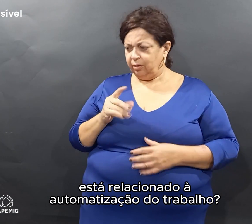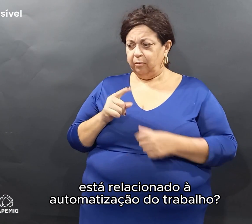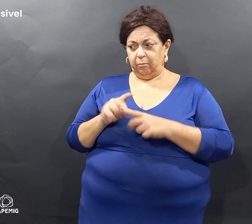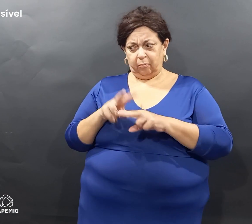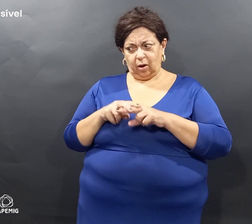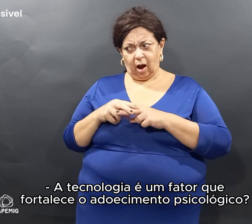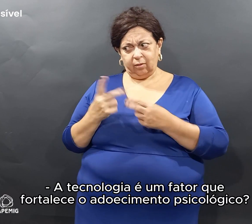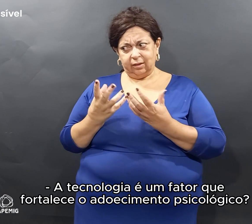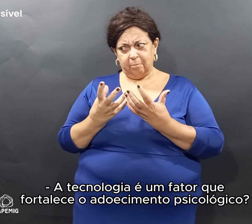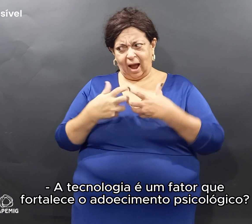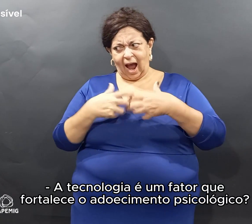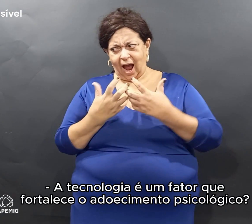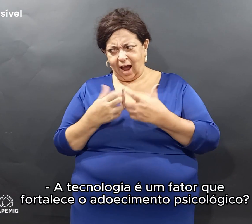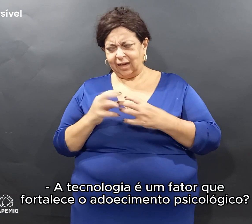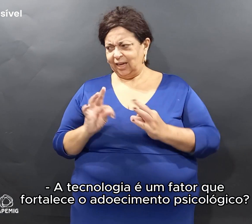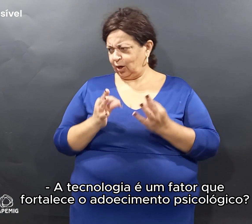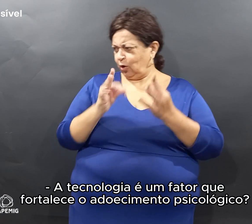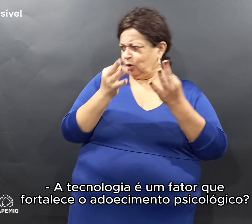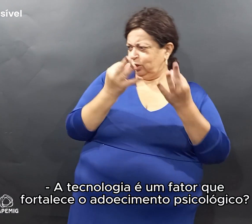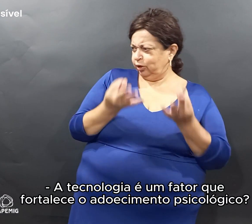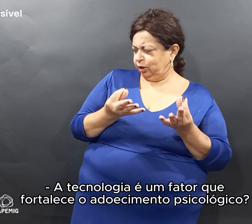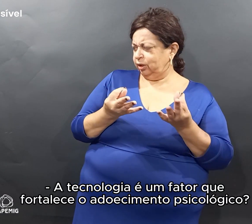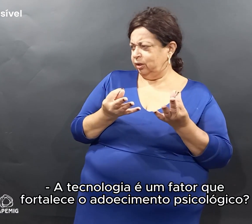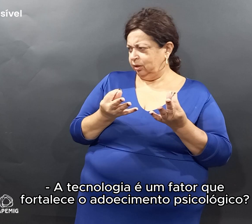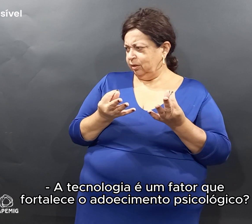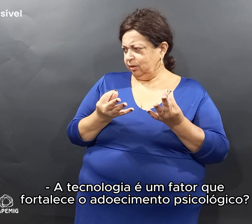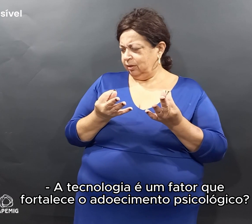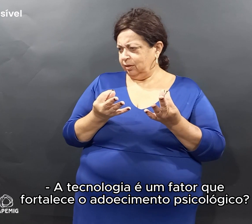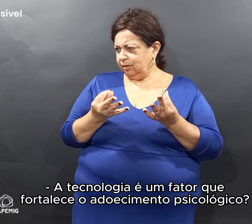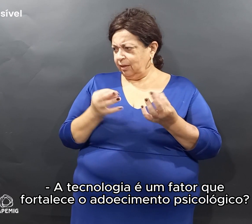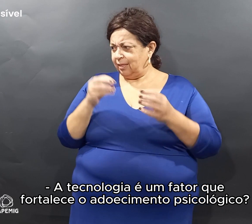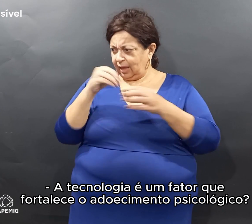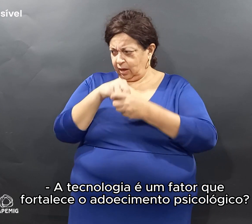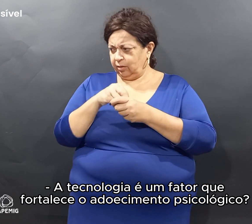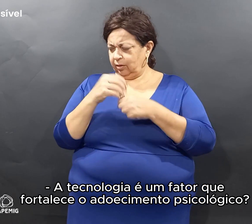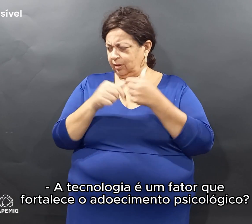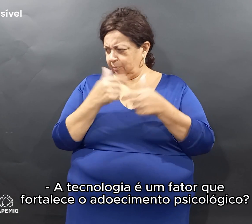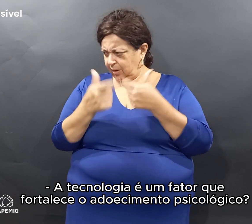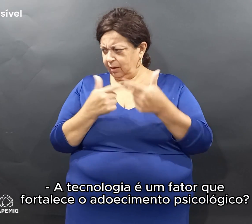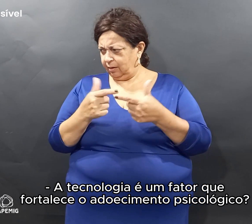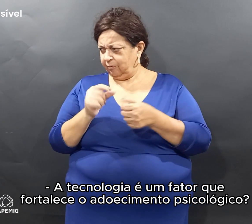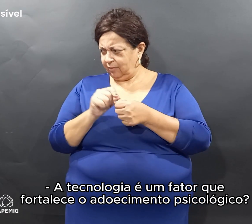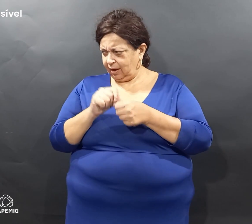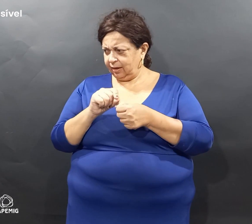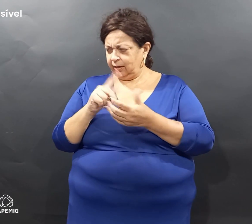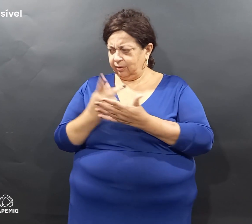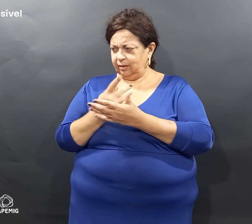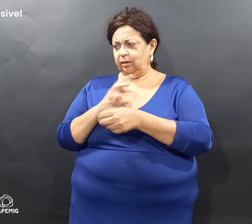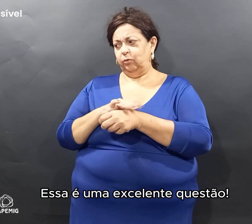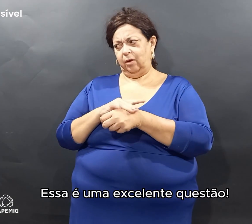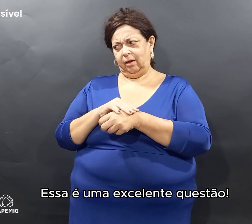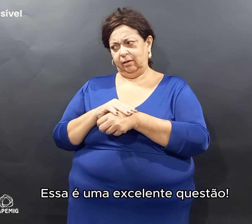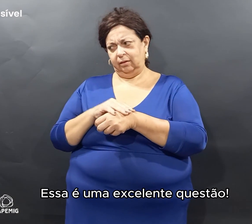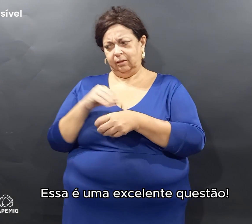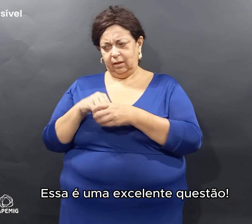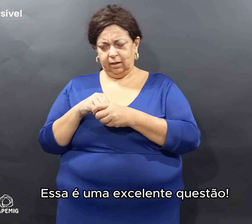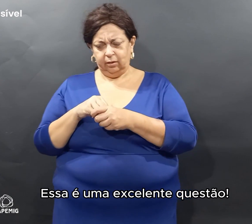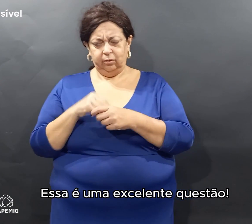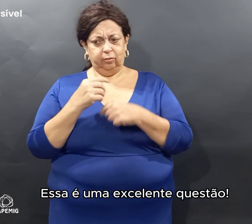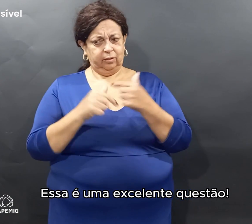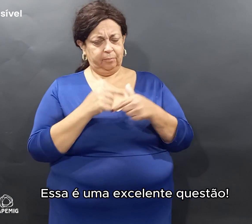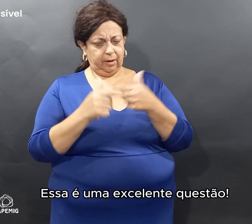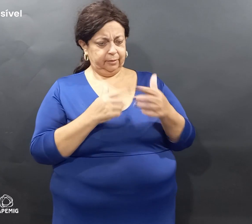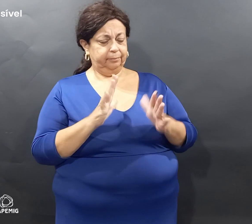do trabalho? A tecnologia, ela é um fator que fortalece o adoecimento psicológico? Essa é uma